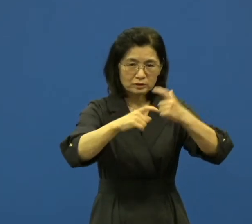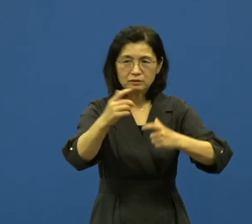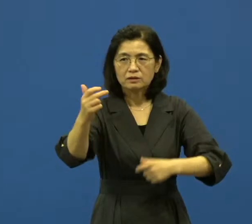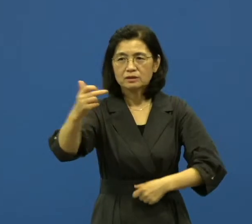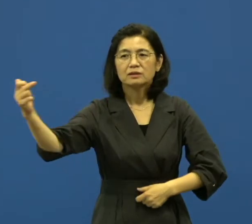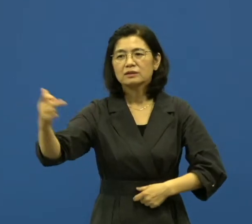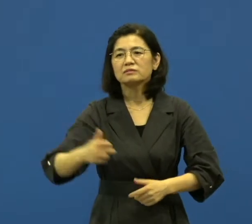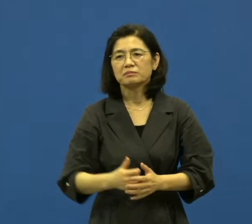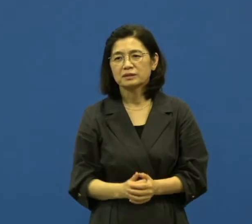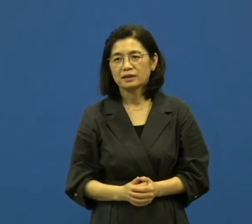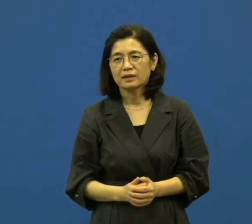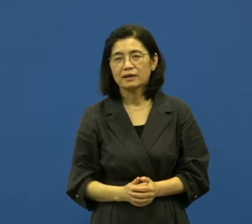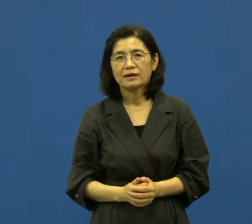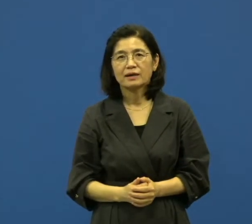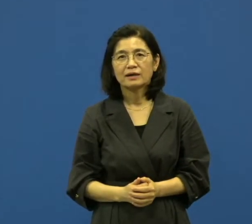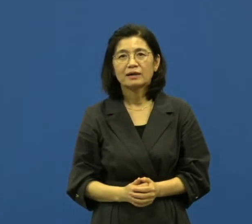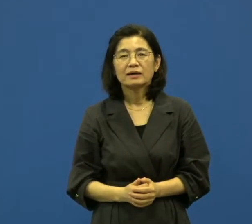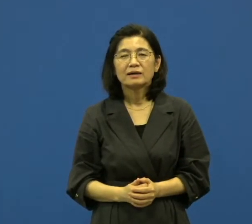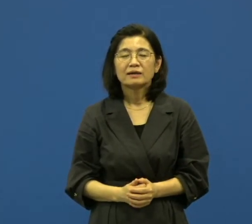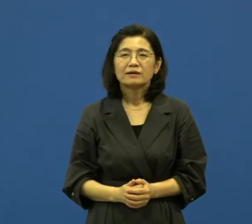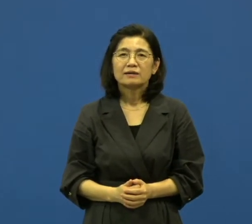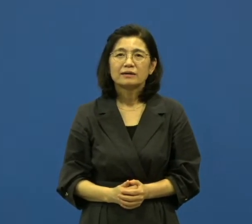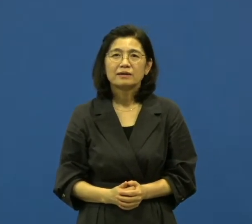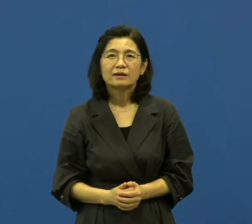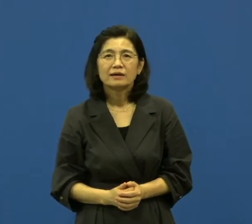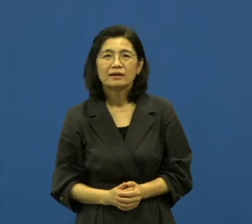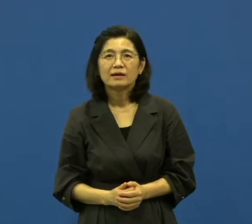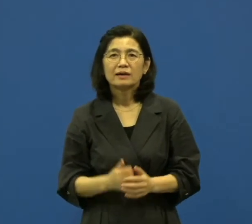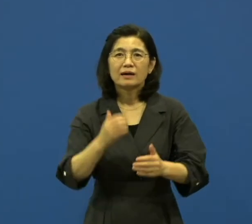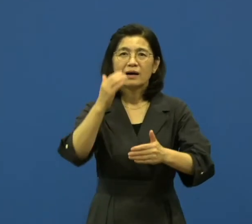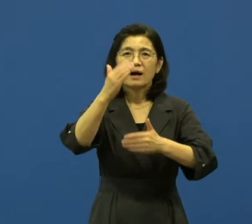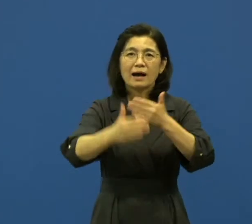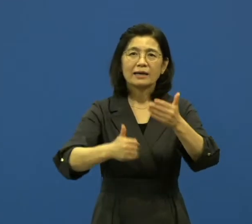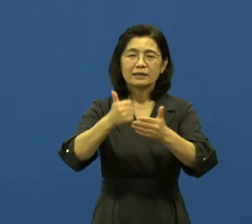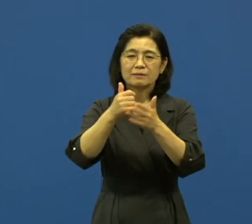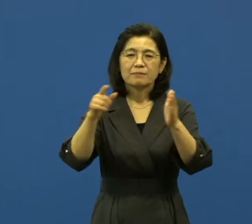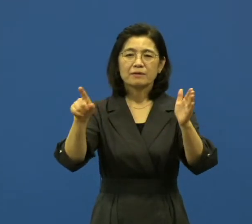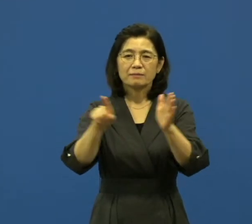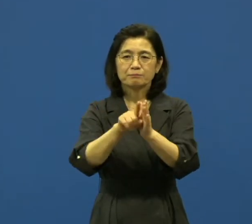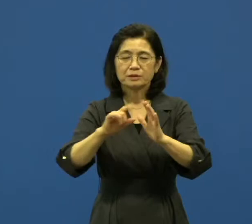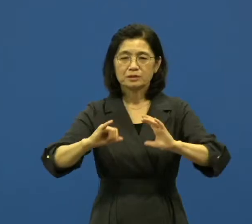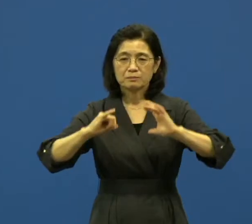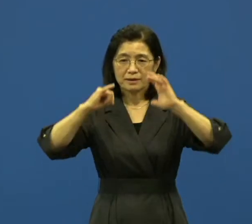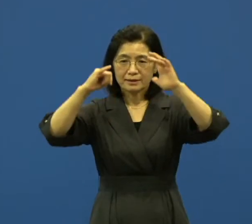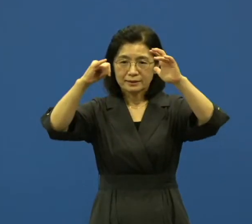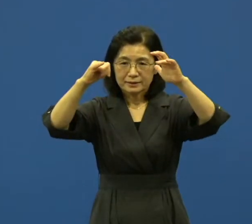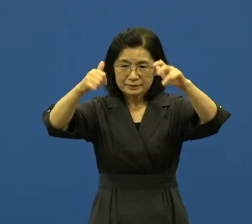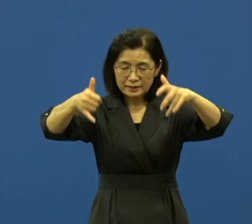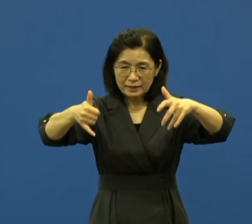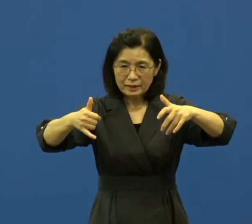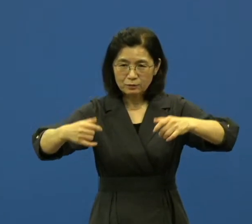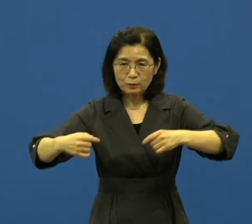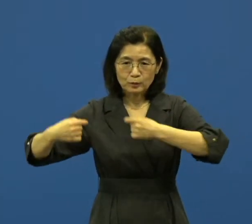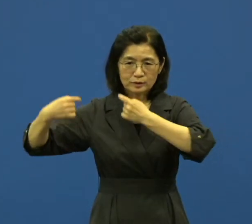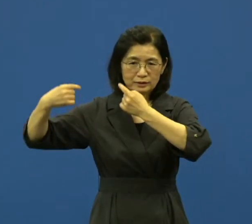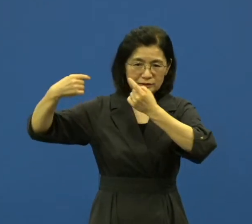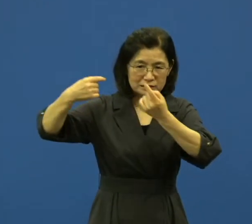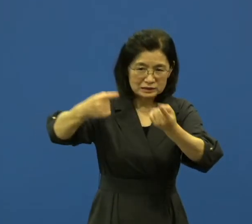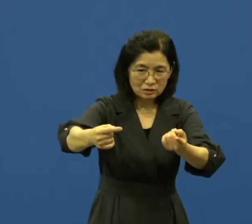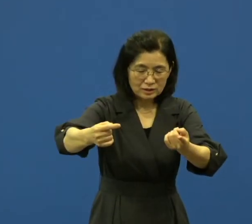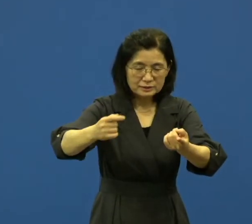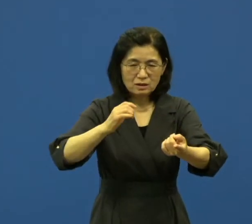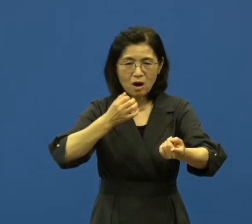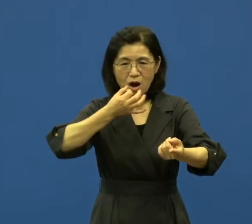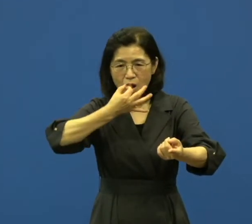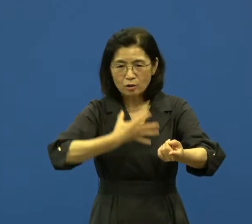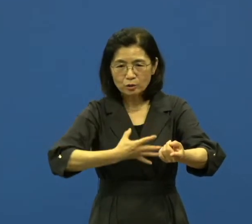있습니다. 삼산의 세계를 벗어나시고 하나님의 믿음의 세계로 홀홀 날아올라 이 어렵고 힘든 시대